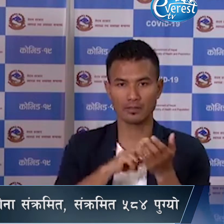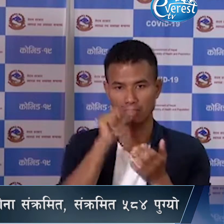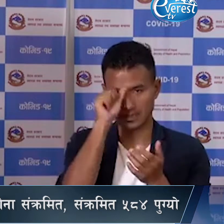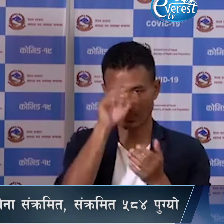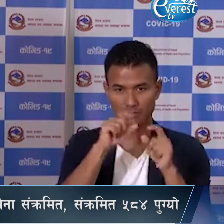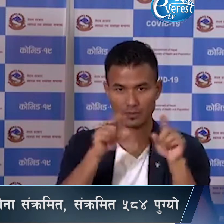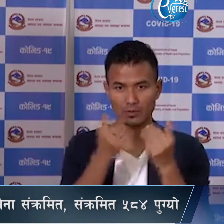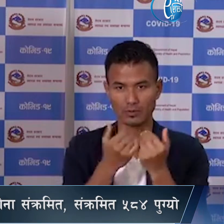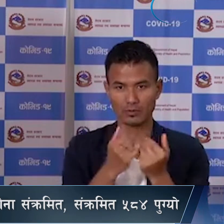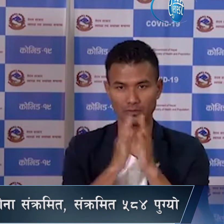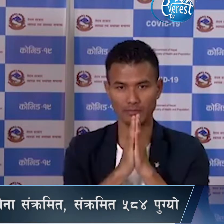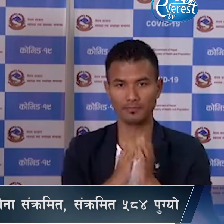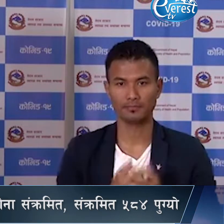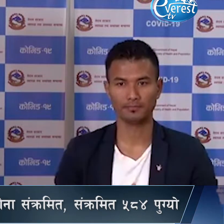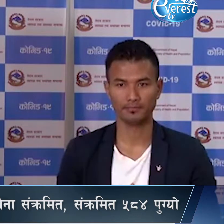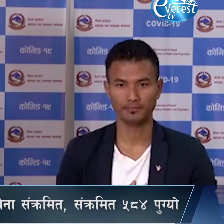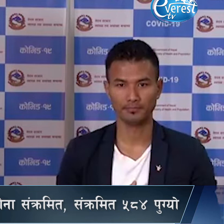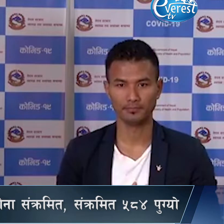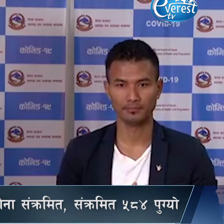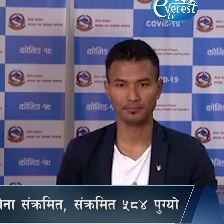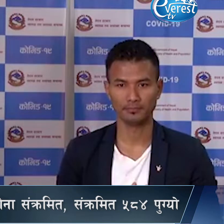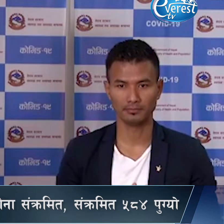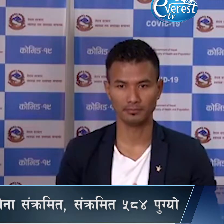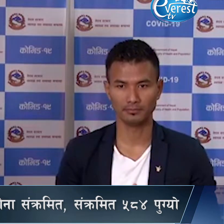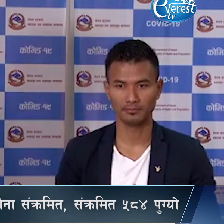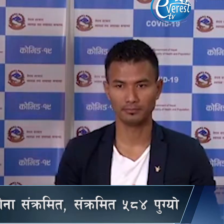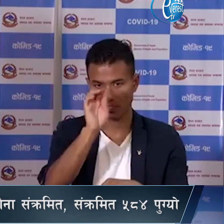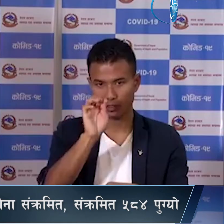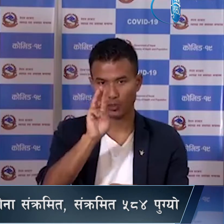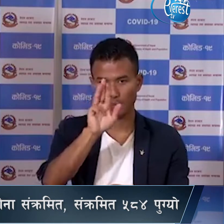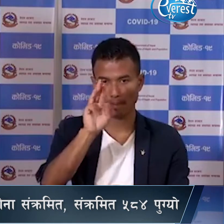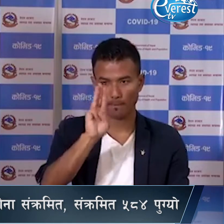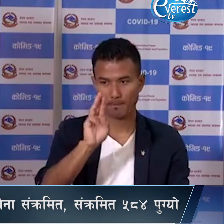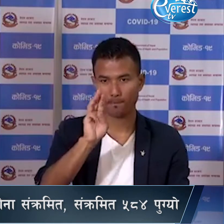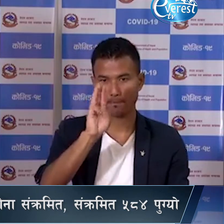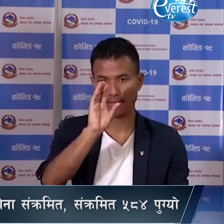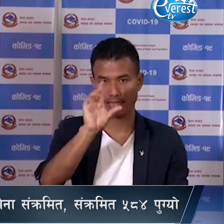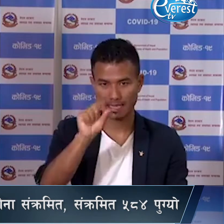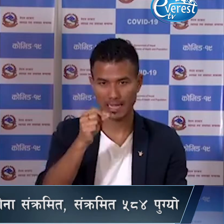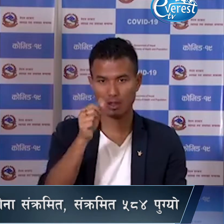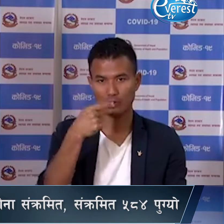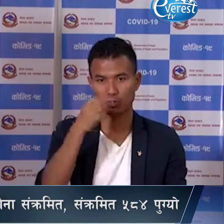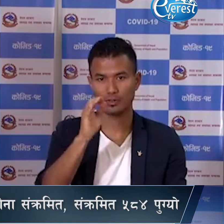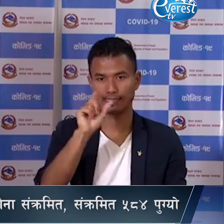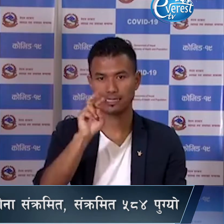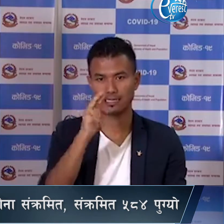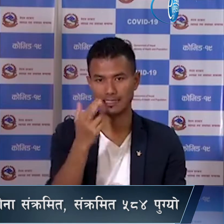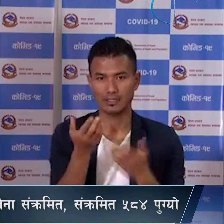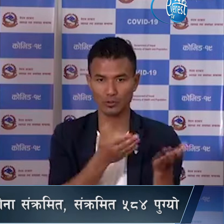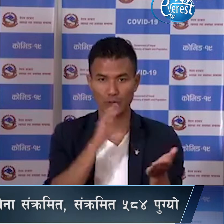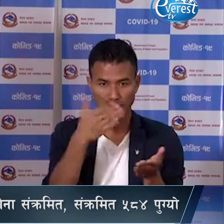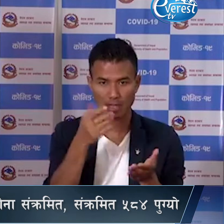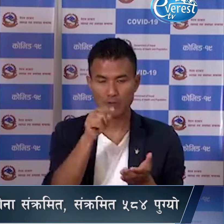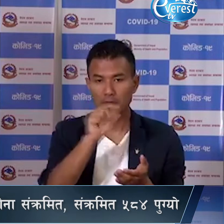शिवनाथ गाउँपालिका, बर्दियाको बडैयाताल गाउँपालिका, चापाको चापा गाउँपालिकामा संक्रमित भेटिएका हुन्। हालसम्म कुल 40